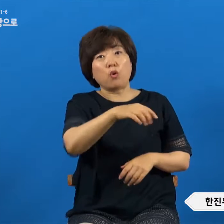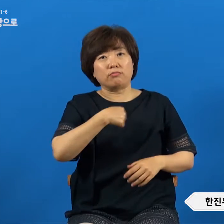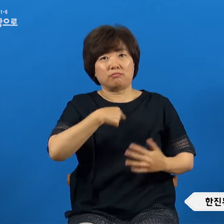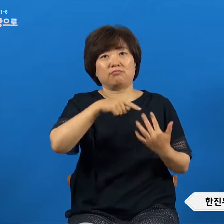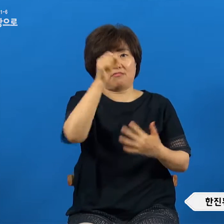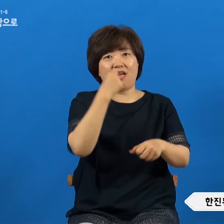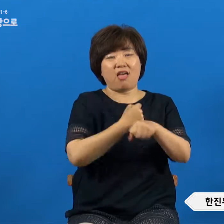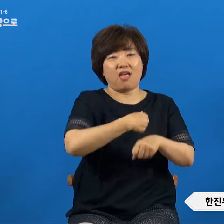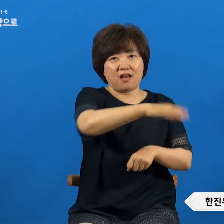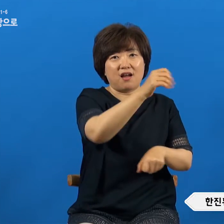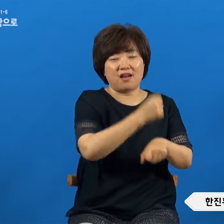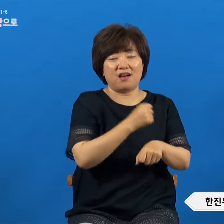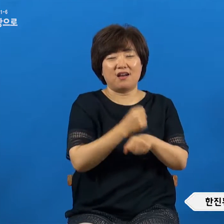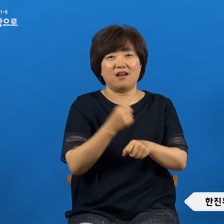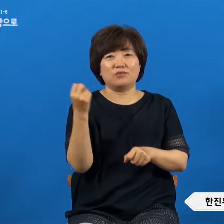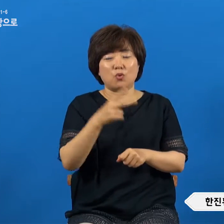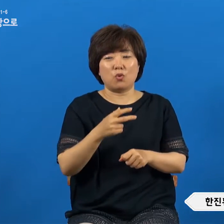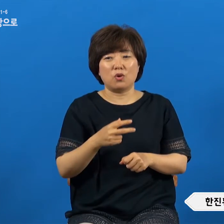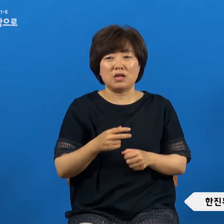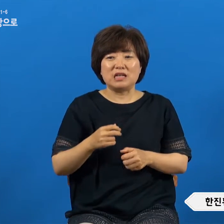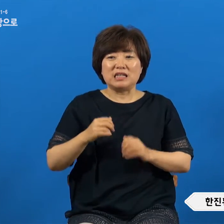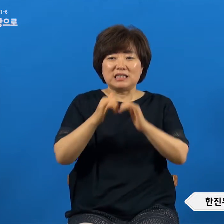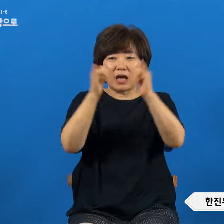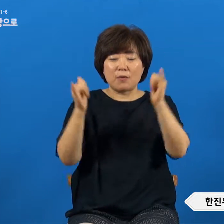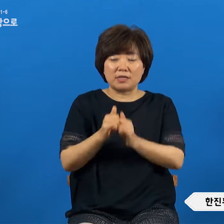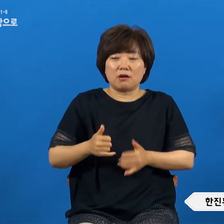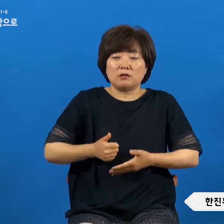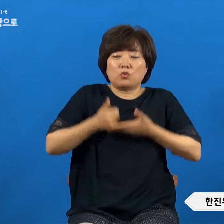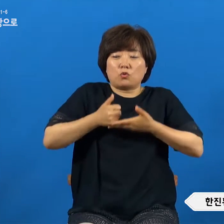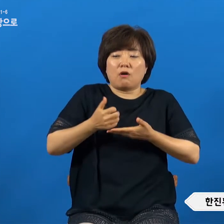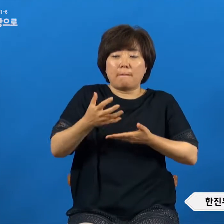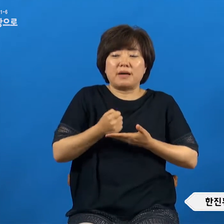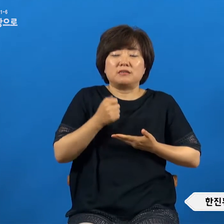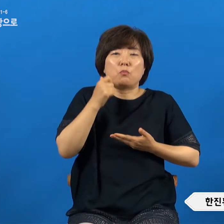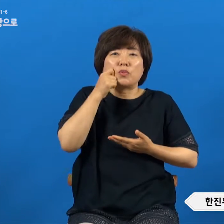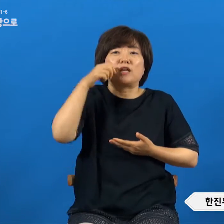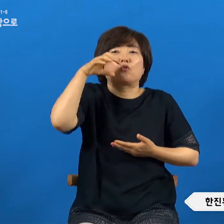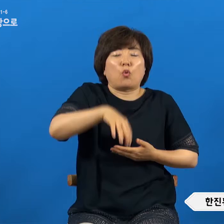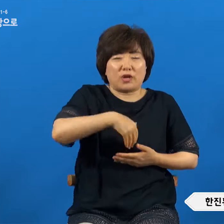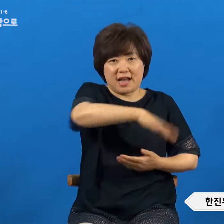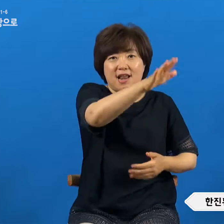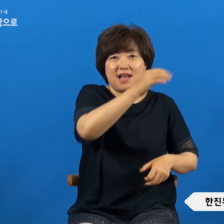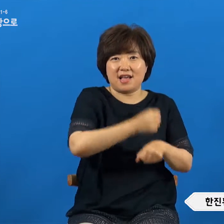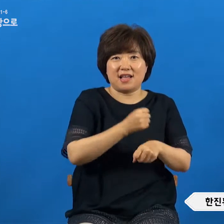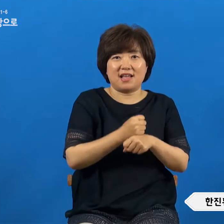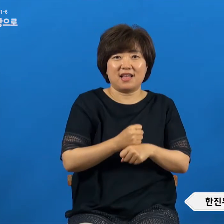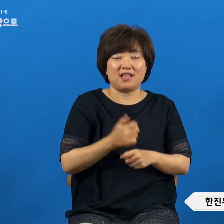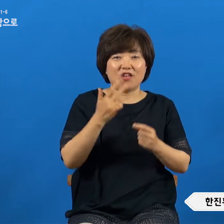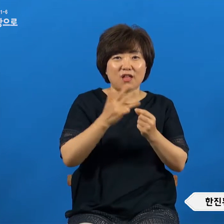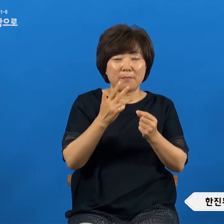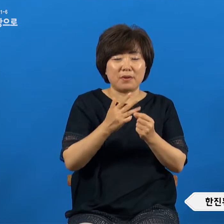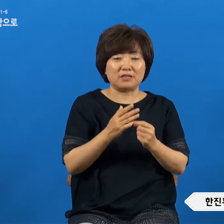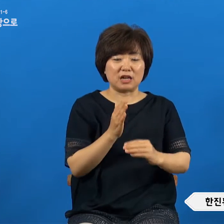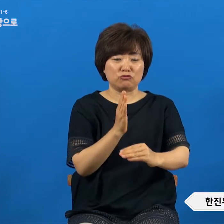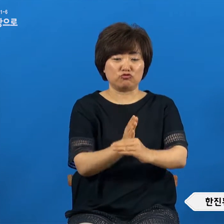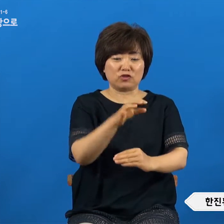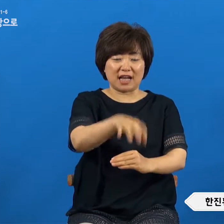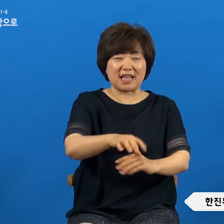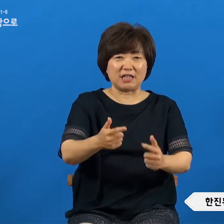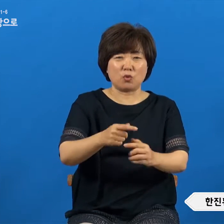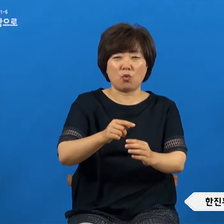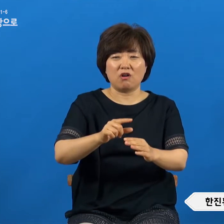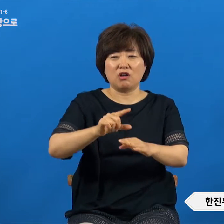가라. 일곱째, 사회적 존경 같은 것은 바라볼 수 없는 곳으로 가라. 여덟 번째, 한가운데가